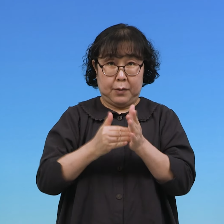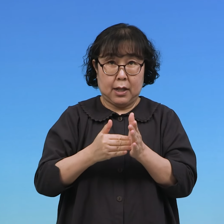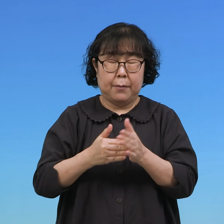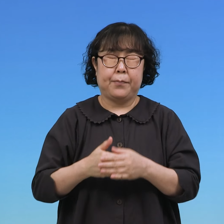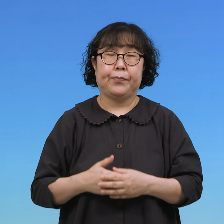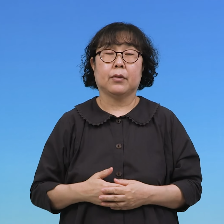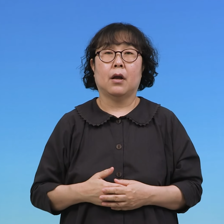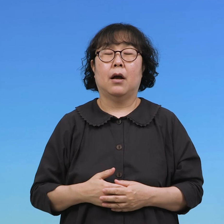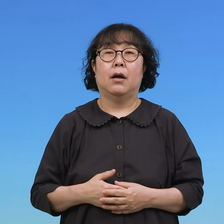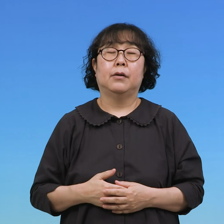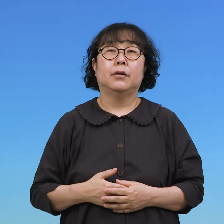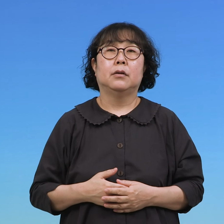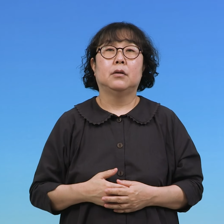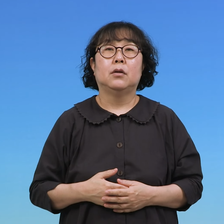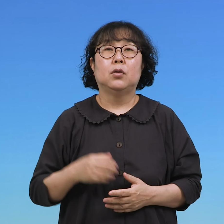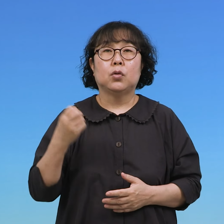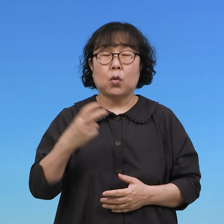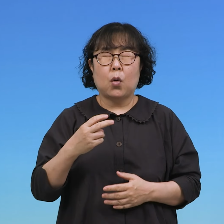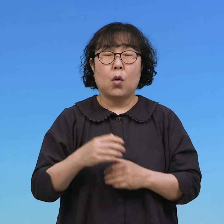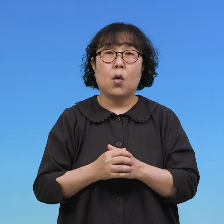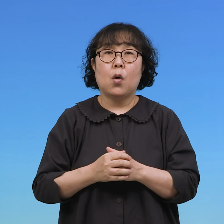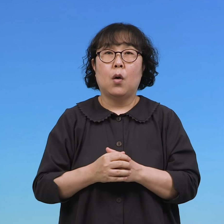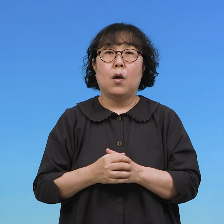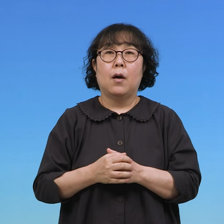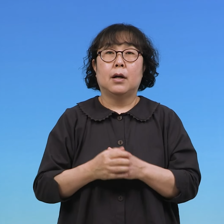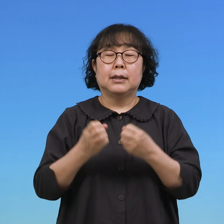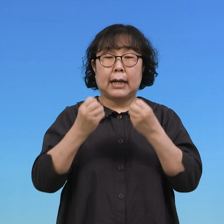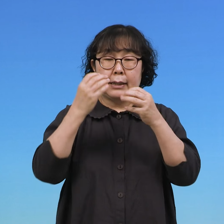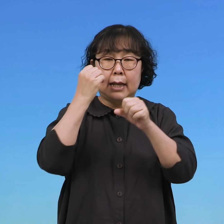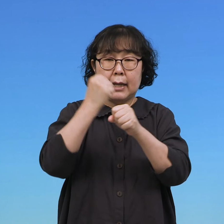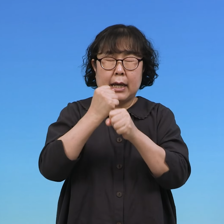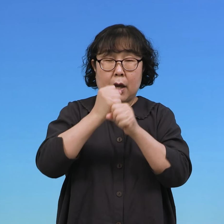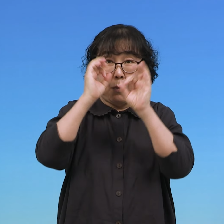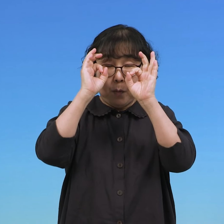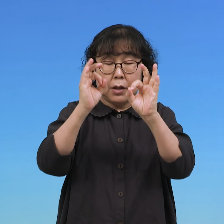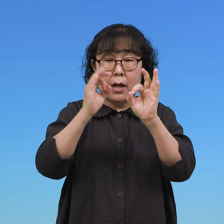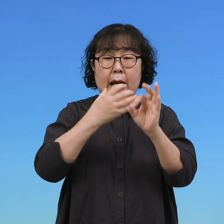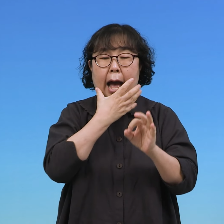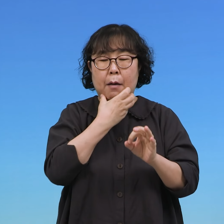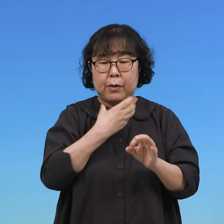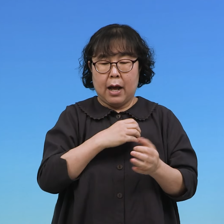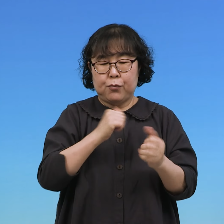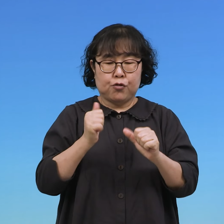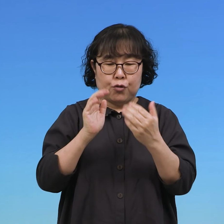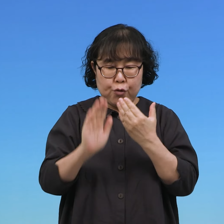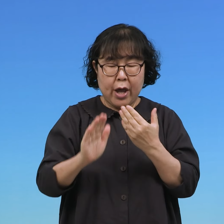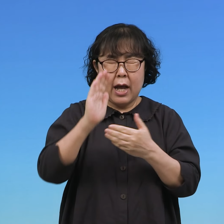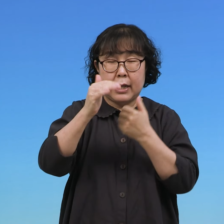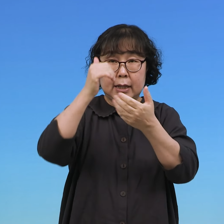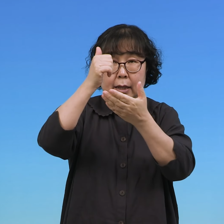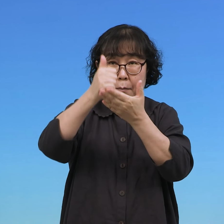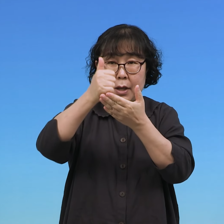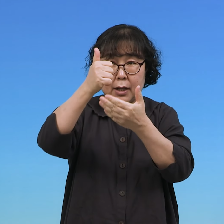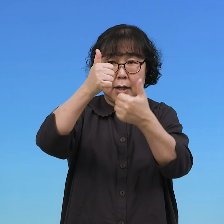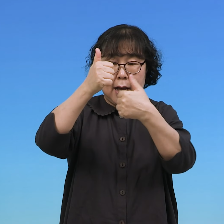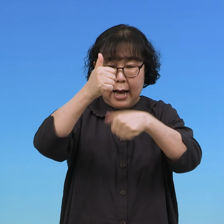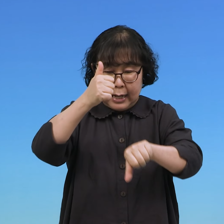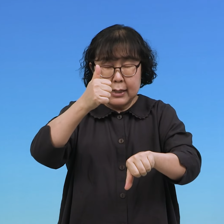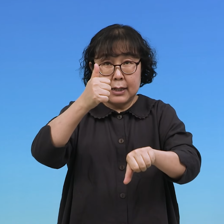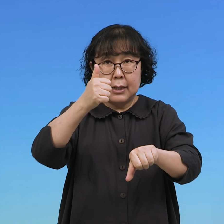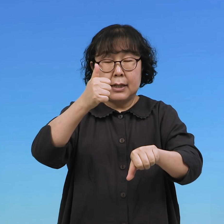그리고 창세기 25장 12절 마지막에, 맨 마지막에 이렇게 끝납니다. 아브라함이 죽은 후에 하나님이 그의